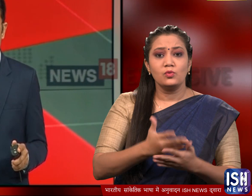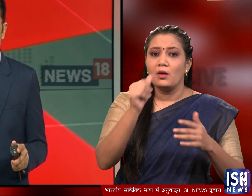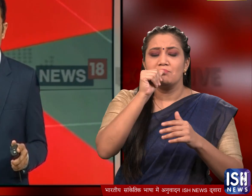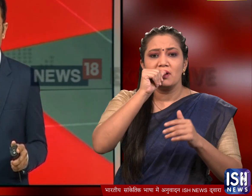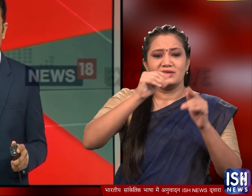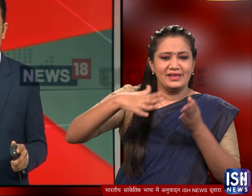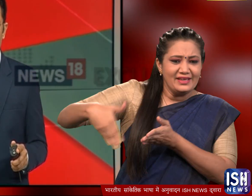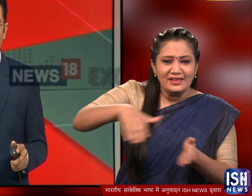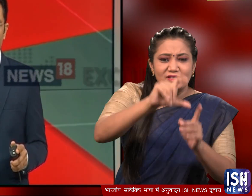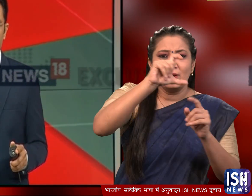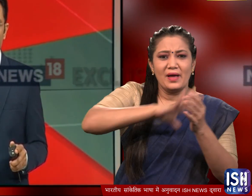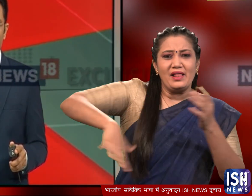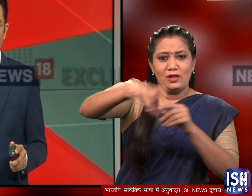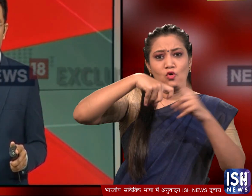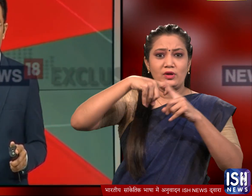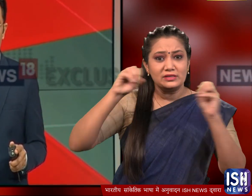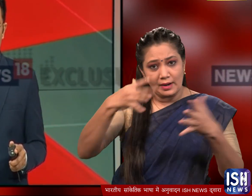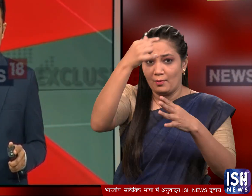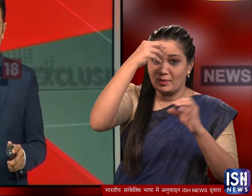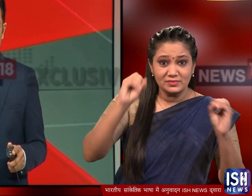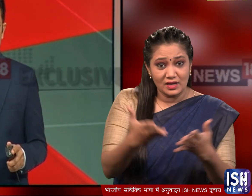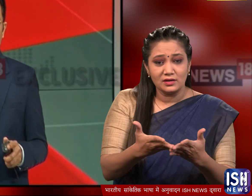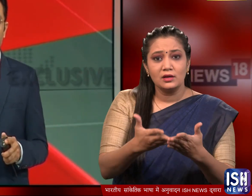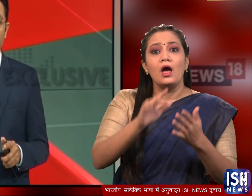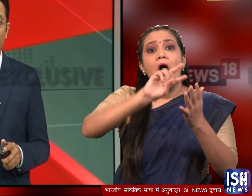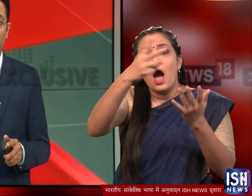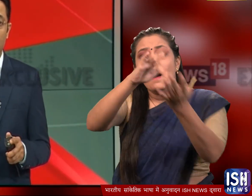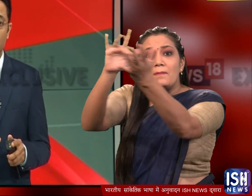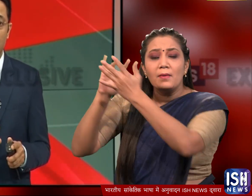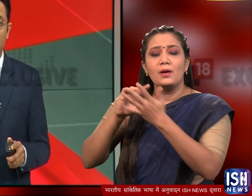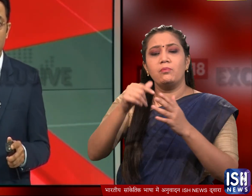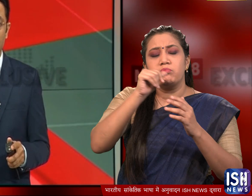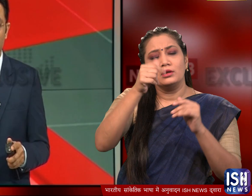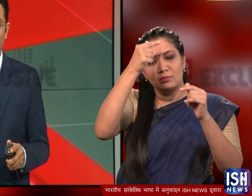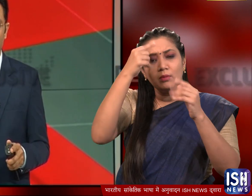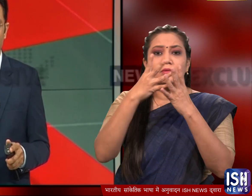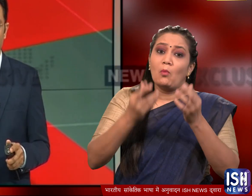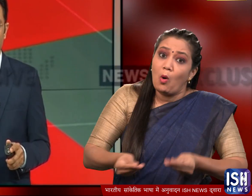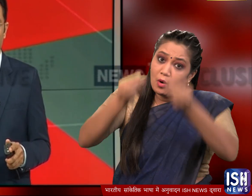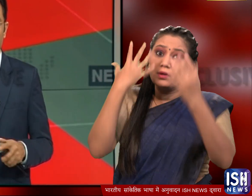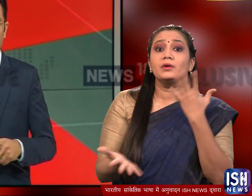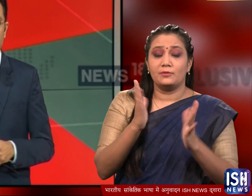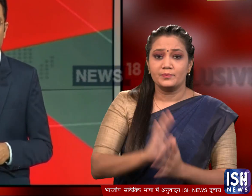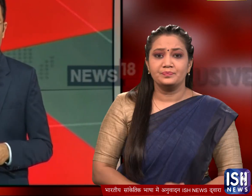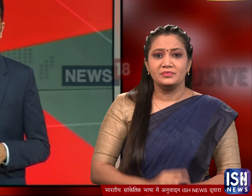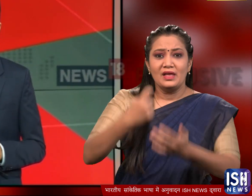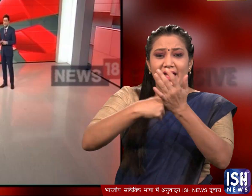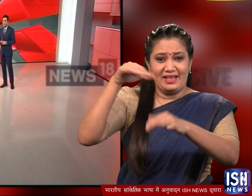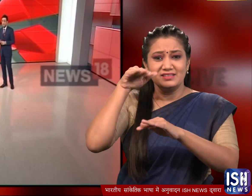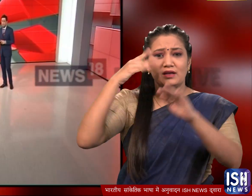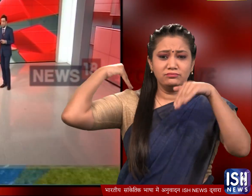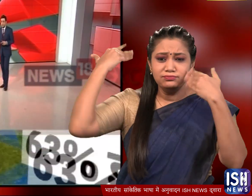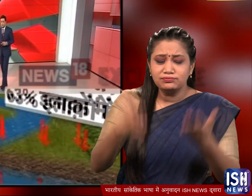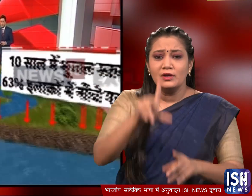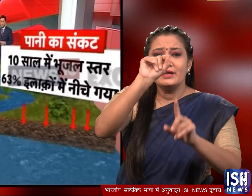पानी का संकट चंबल नदी के किनारे बसे कोटा शहर से शुरू हुआ है। बाकी इलाकों में प्यास बुझाना आसान नहीं होने वाला, क्योंकि राजस्थान में पिछले 10